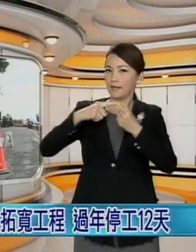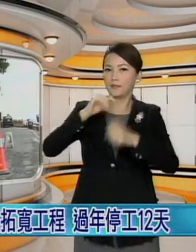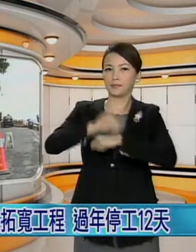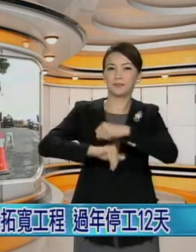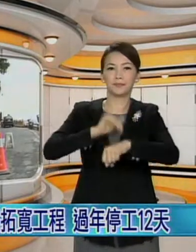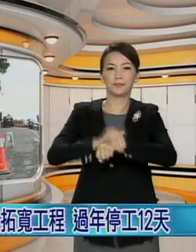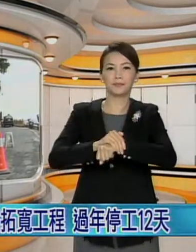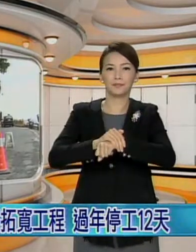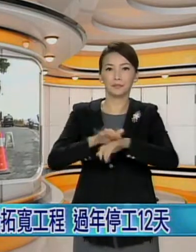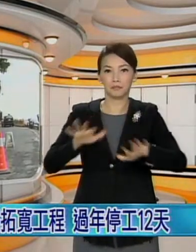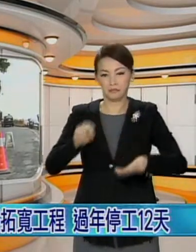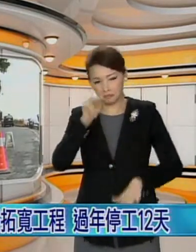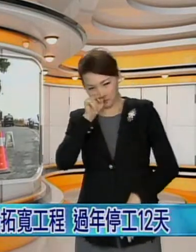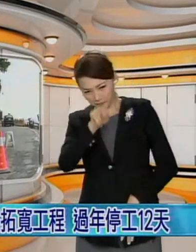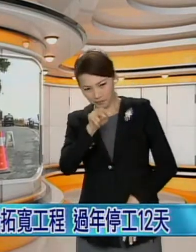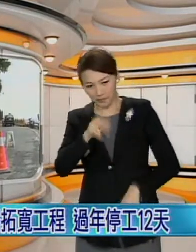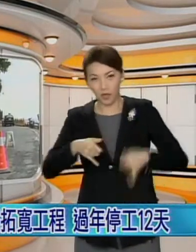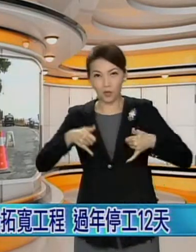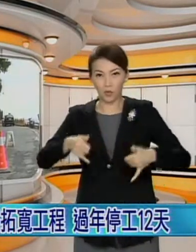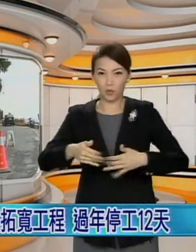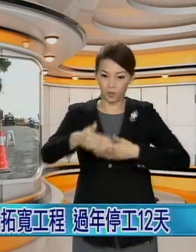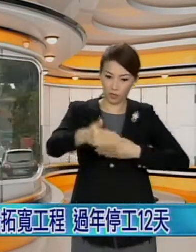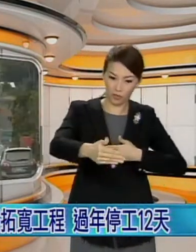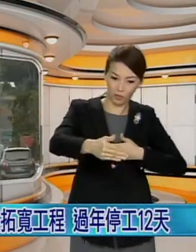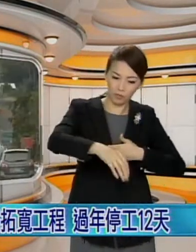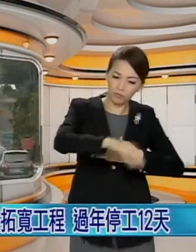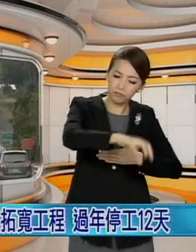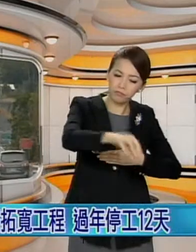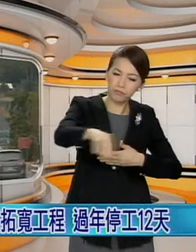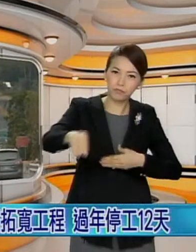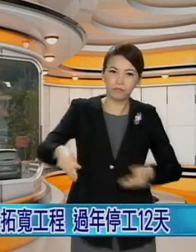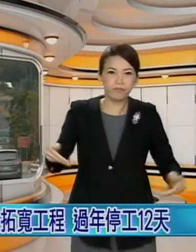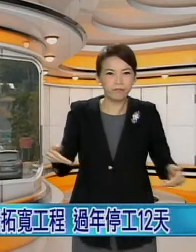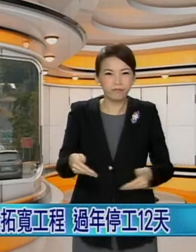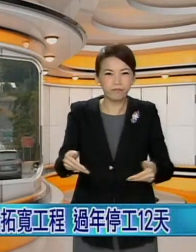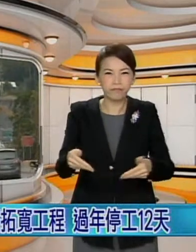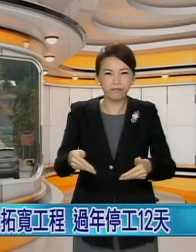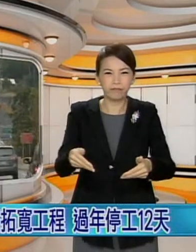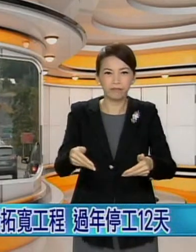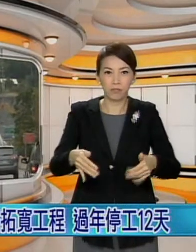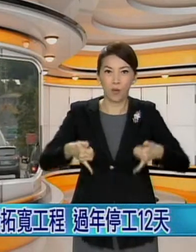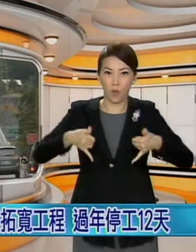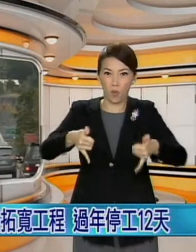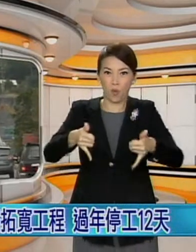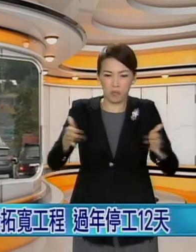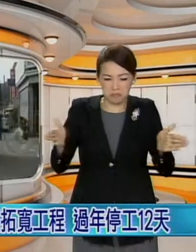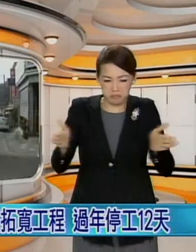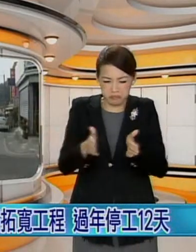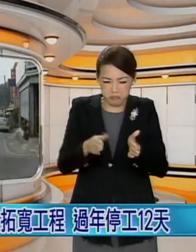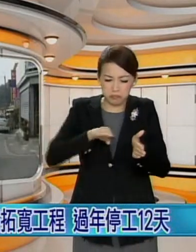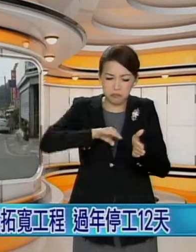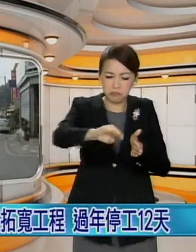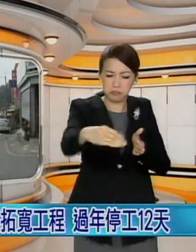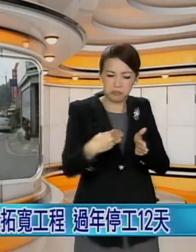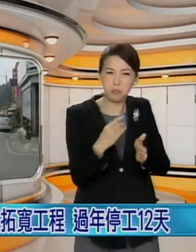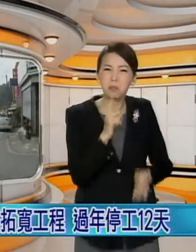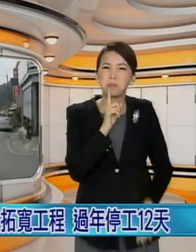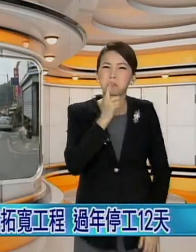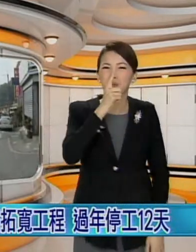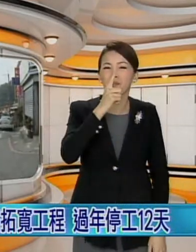在施工，部分路段是管制单向通行。但是春节就快要到了，公路局表